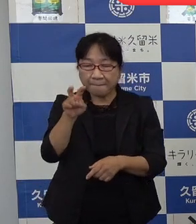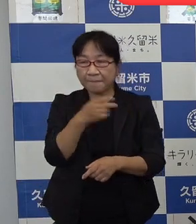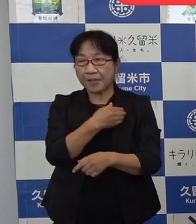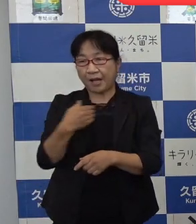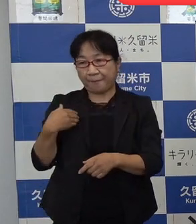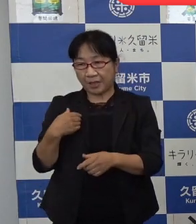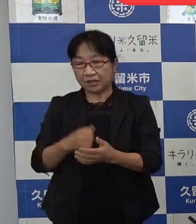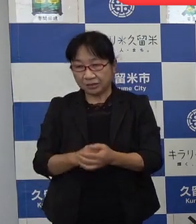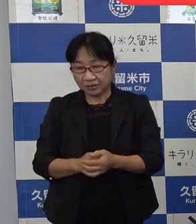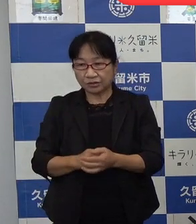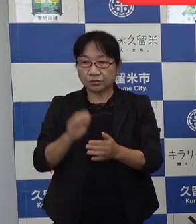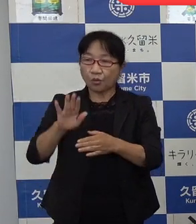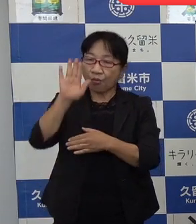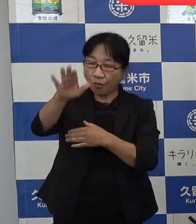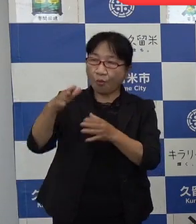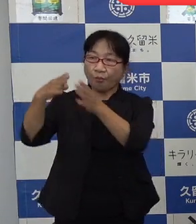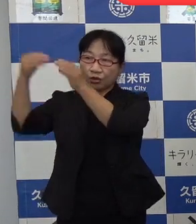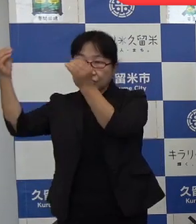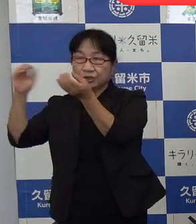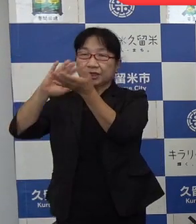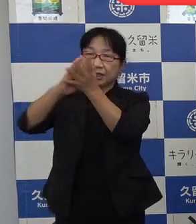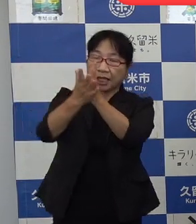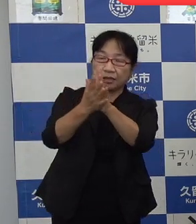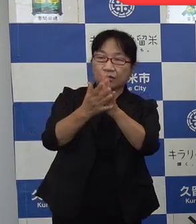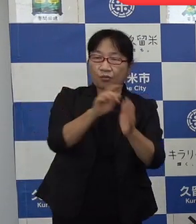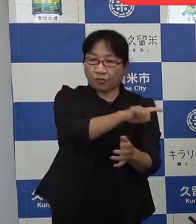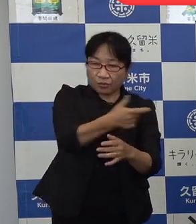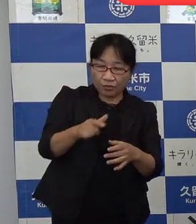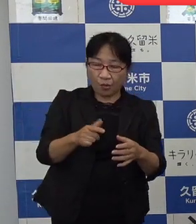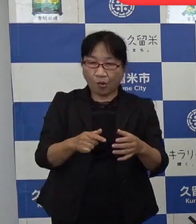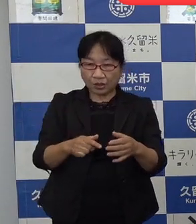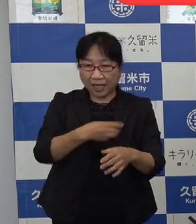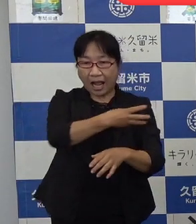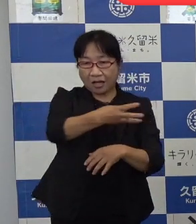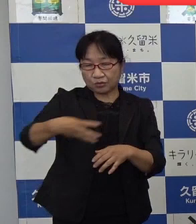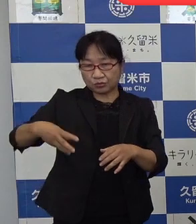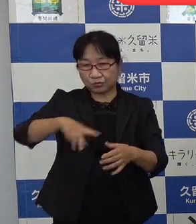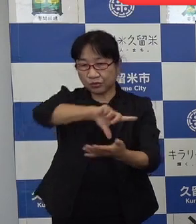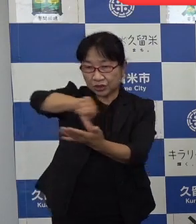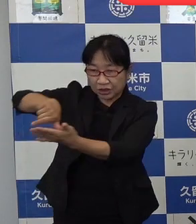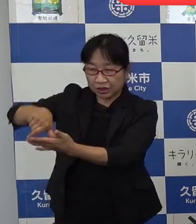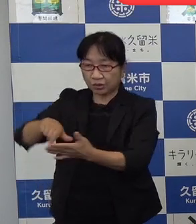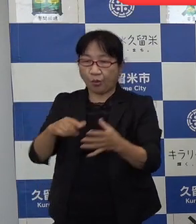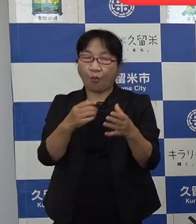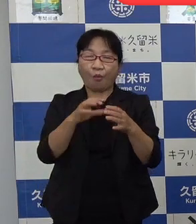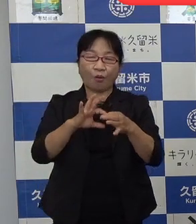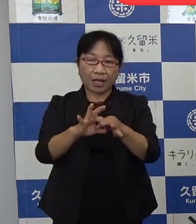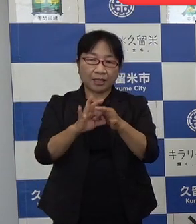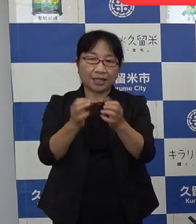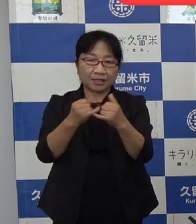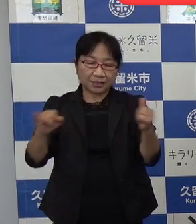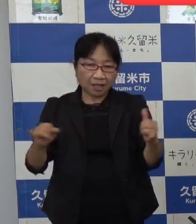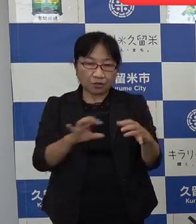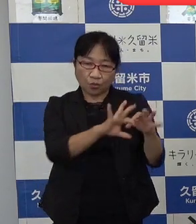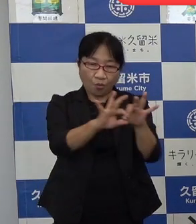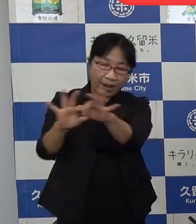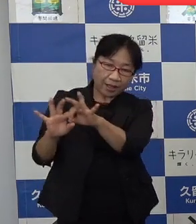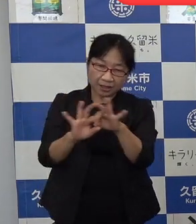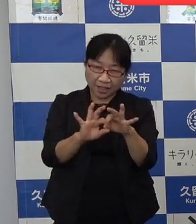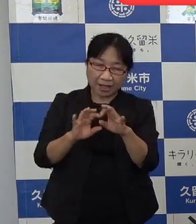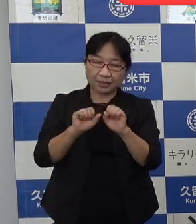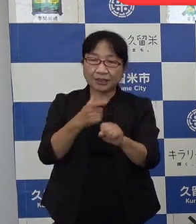とも国や県とあらゆる流域の関係者との連携に取り組みを進めていきたいと考えております